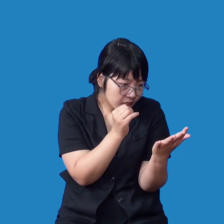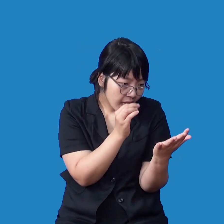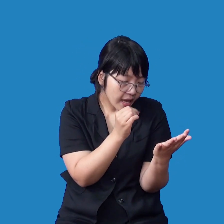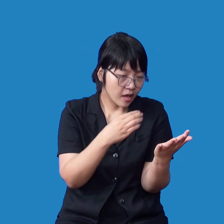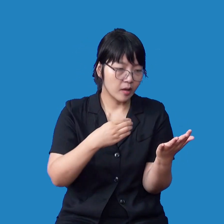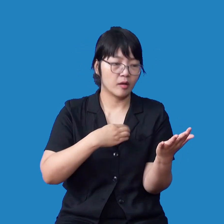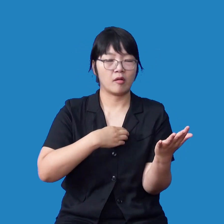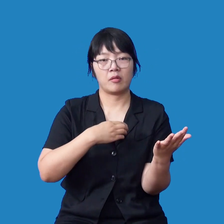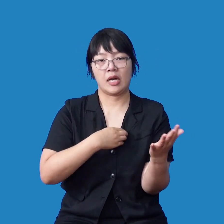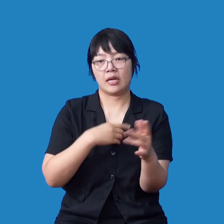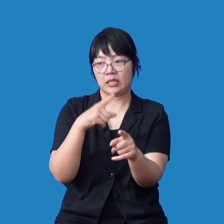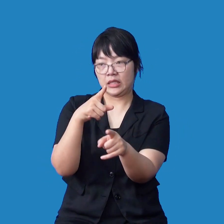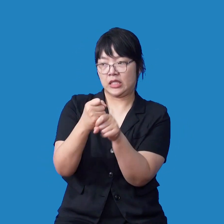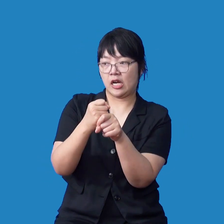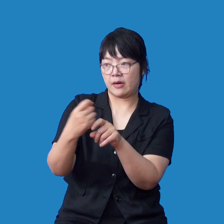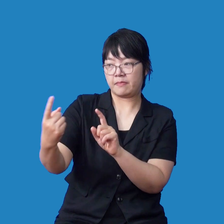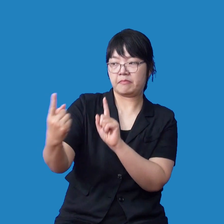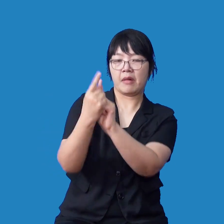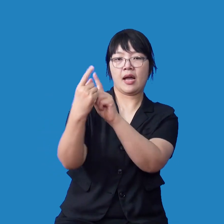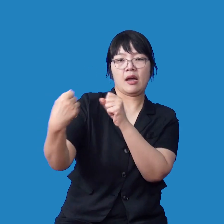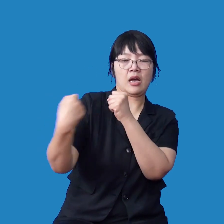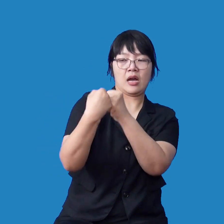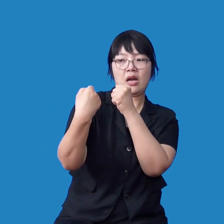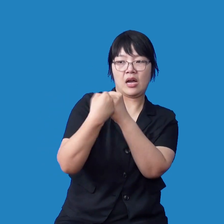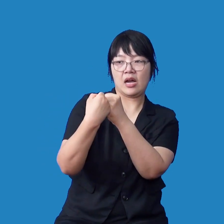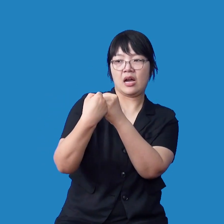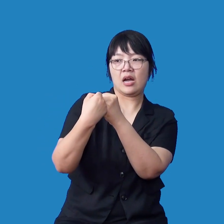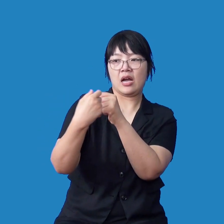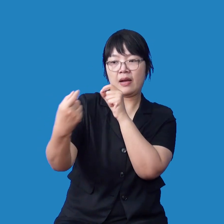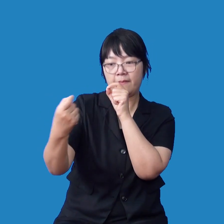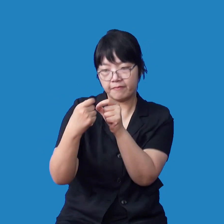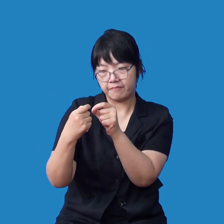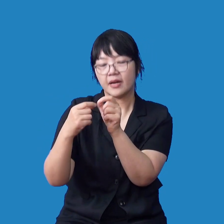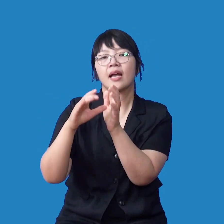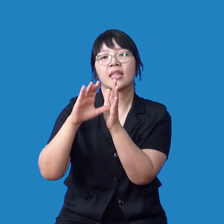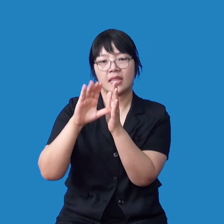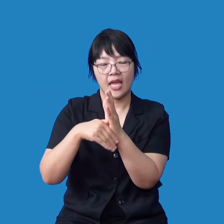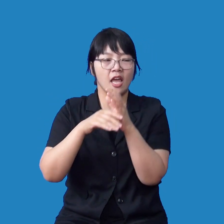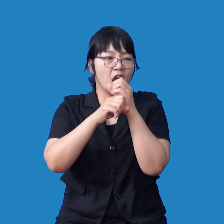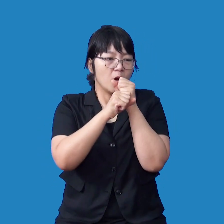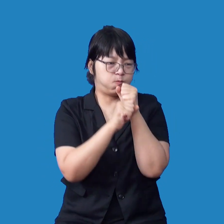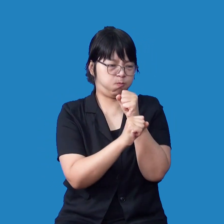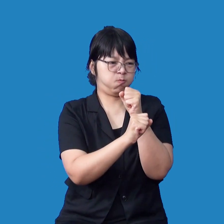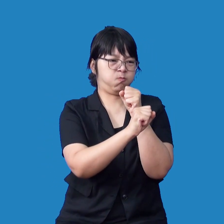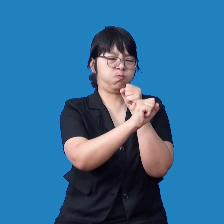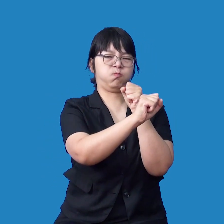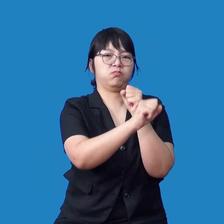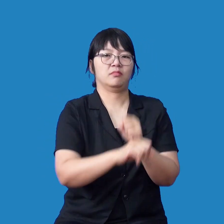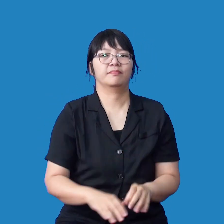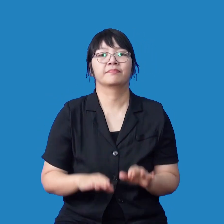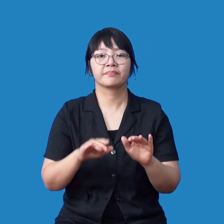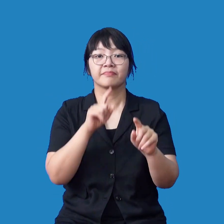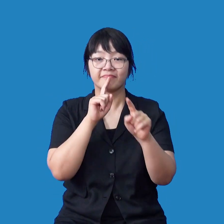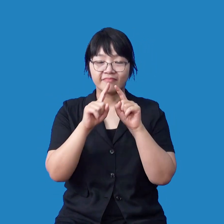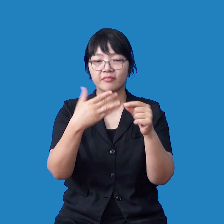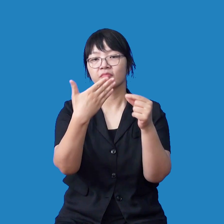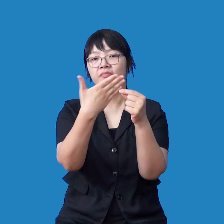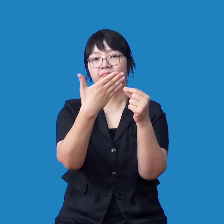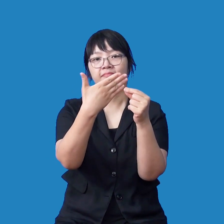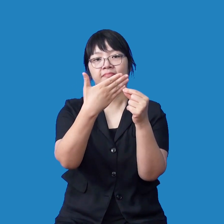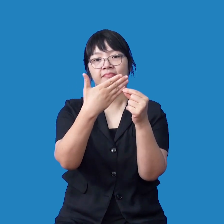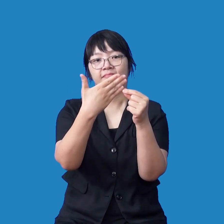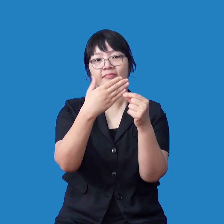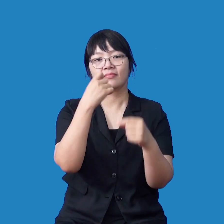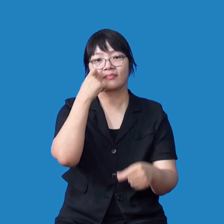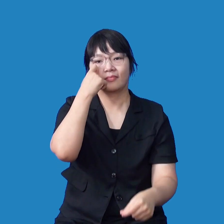위협하고 있는 적들과의 대결의 징조가 있을 때입니다. 본문의 9절의 말씀을 함께